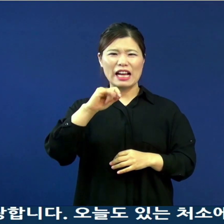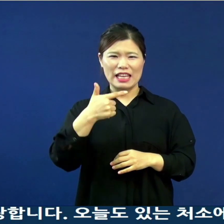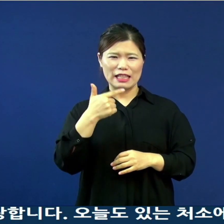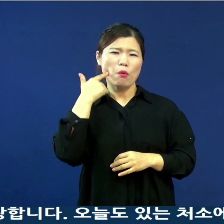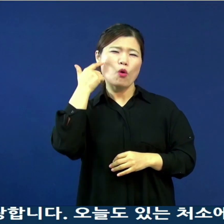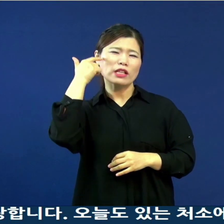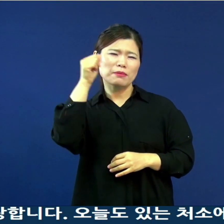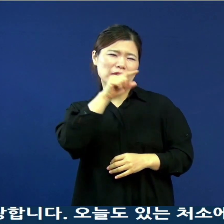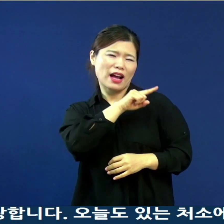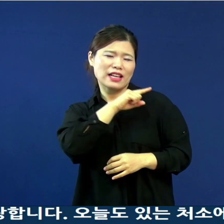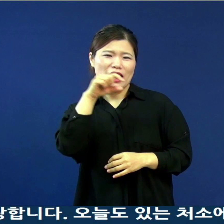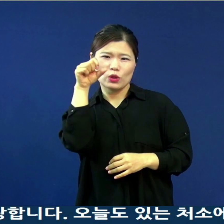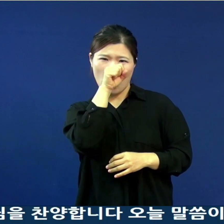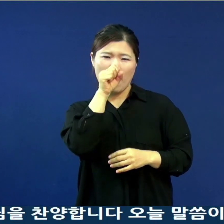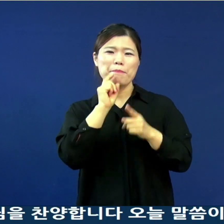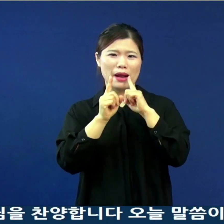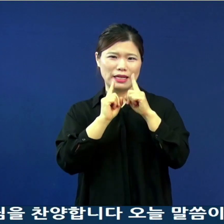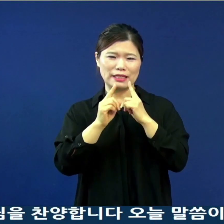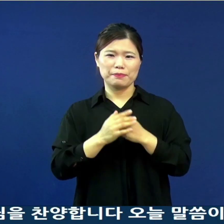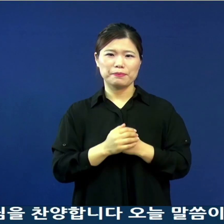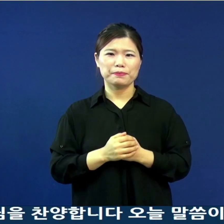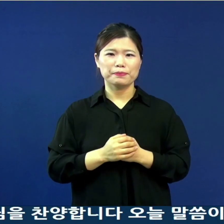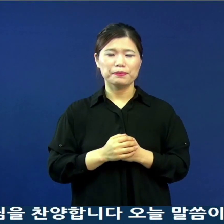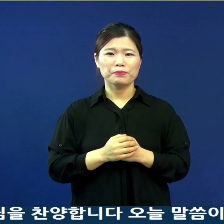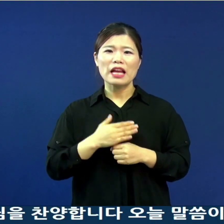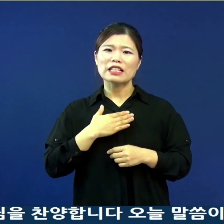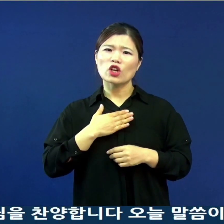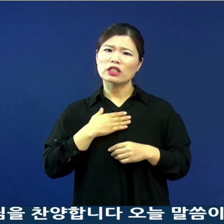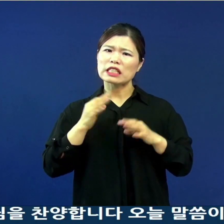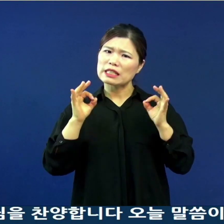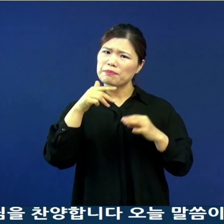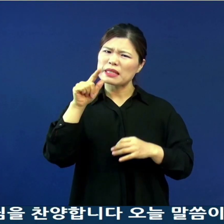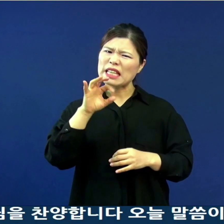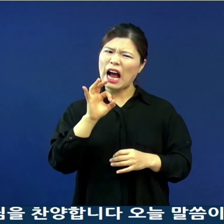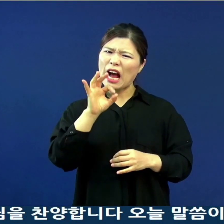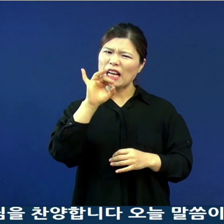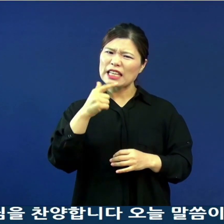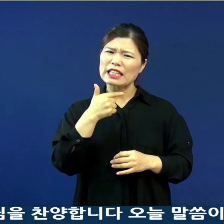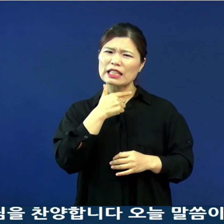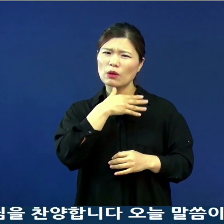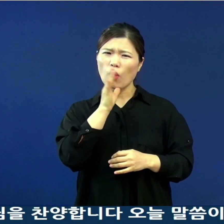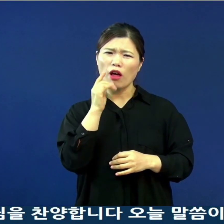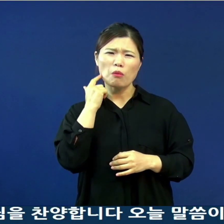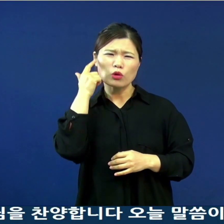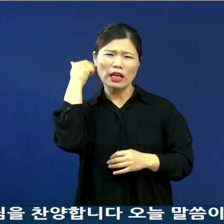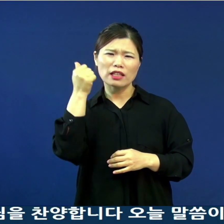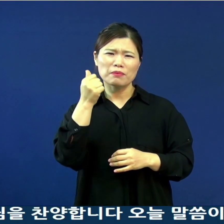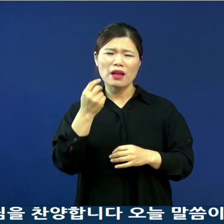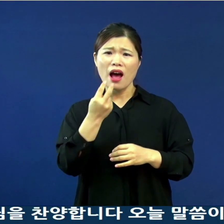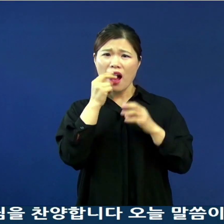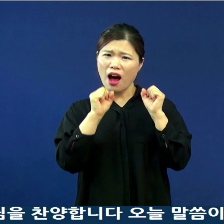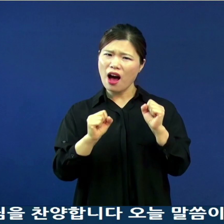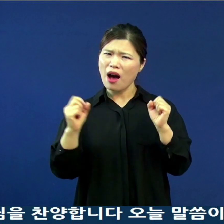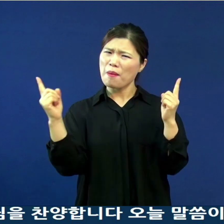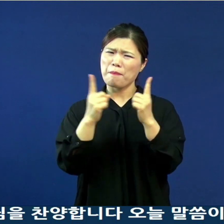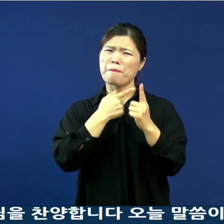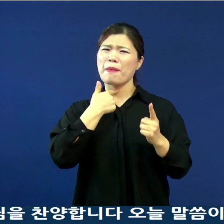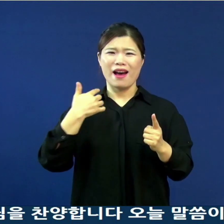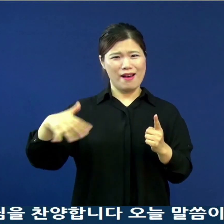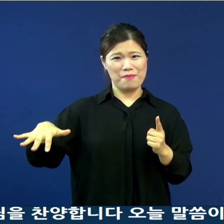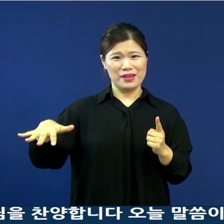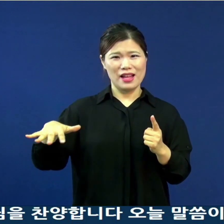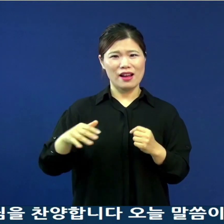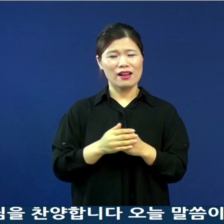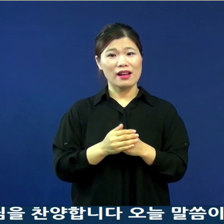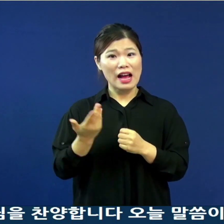좋아하셨던 말씀으로 알려져 있습니다. 저는 김창인 원로 목사님을 생전에 뵌 적이 없습니다. 한